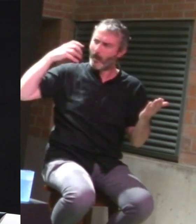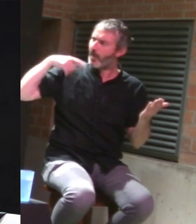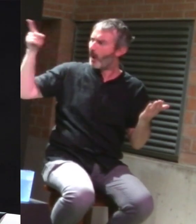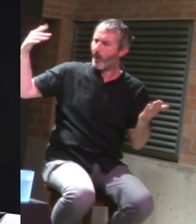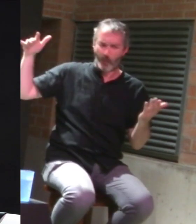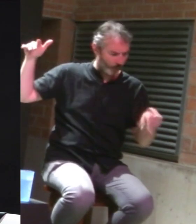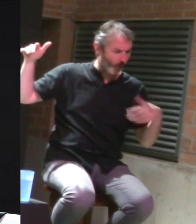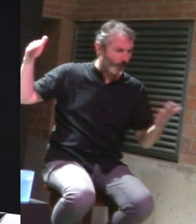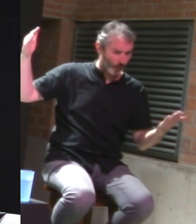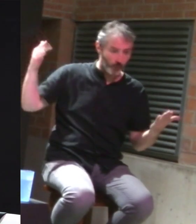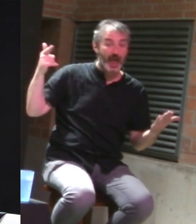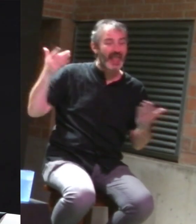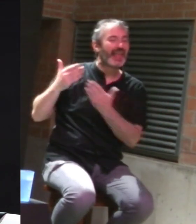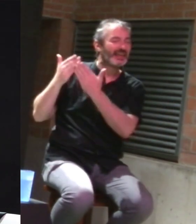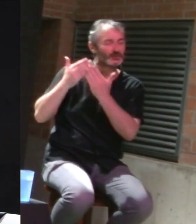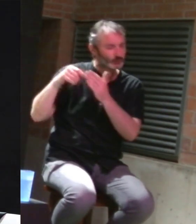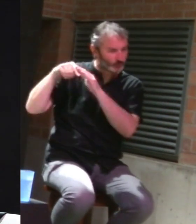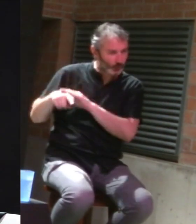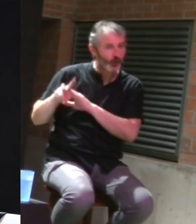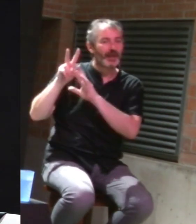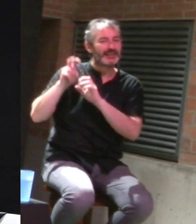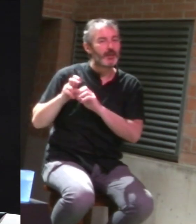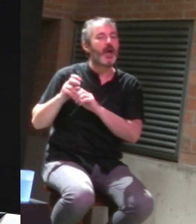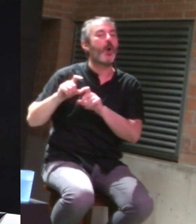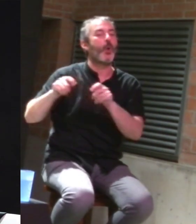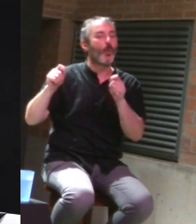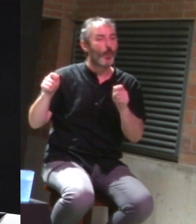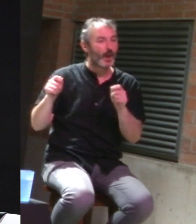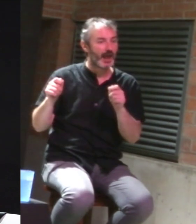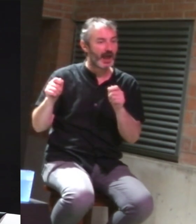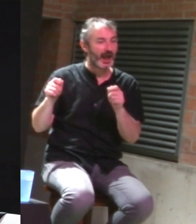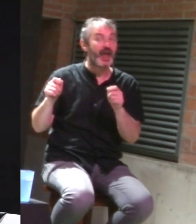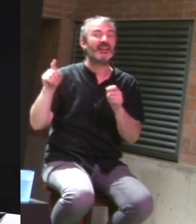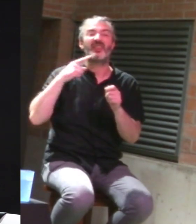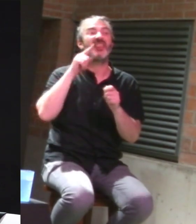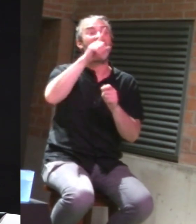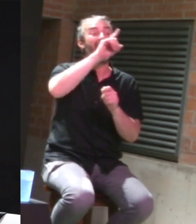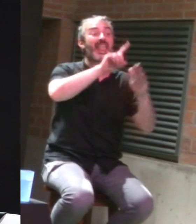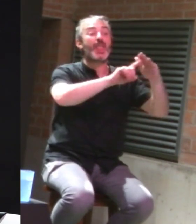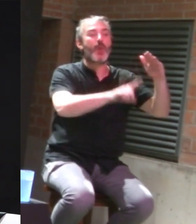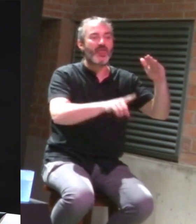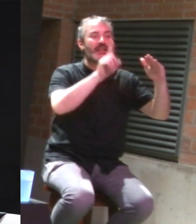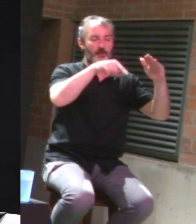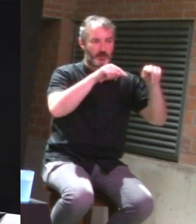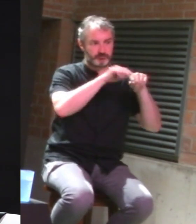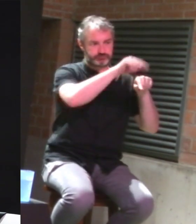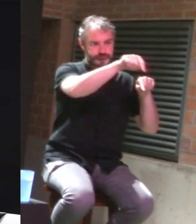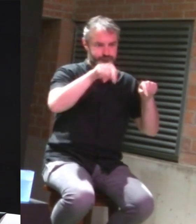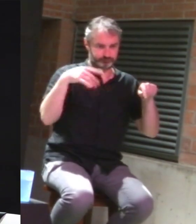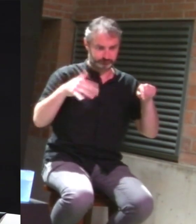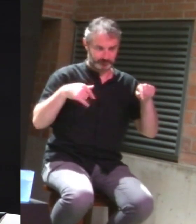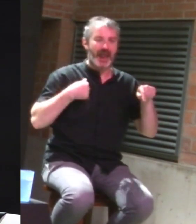Badalona, i també hi ha un estudi molt petit sobre la vaga en un lloc tan llunyà com Igualada. Però ara us explicaré una